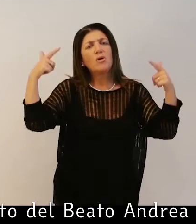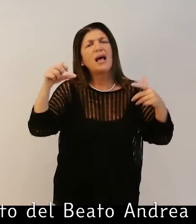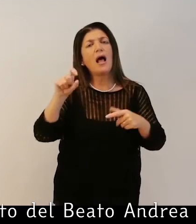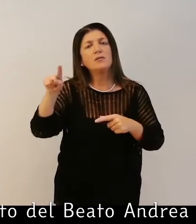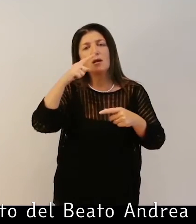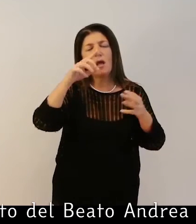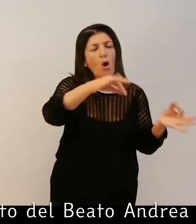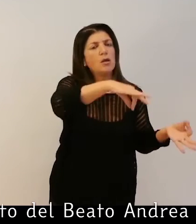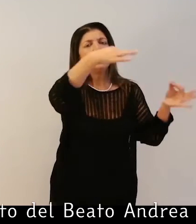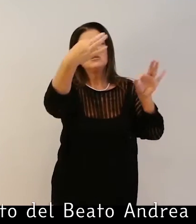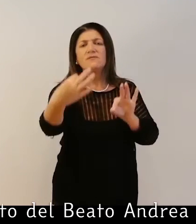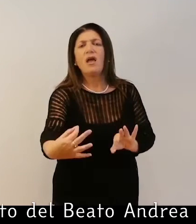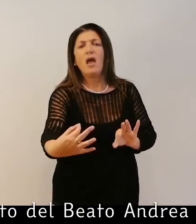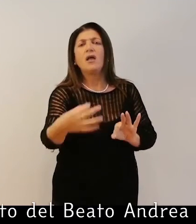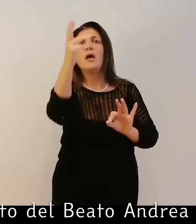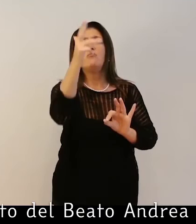di Francesco del Cairo.